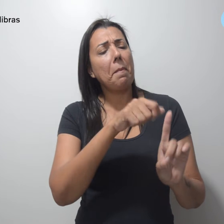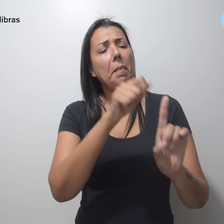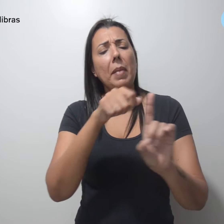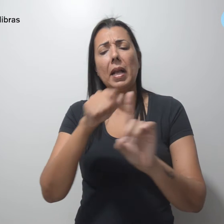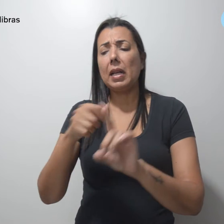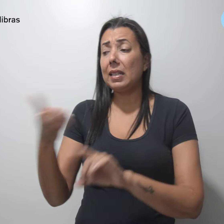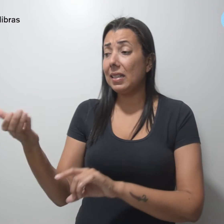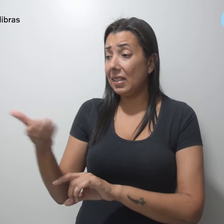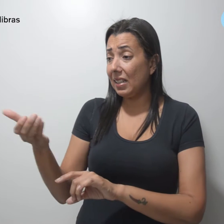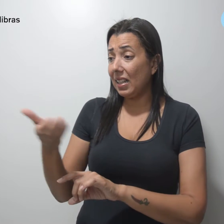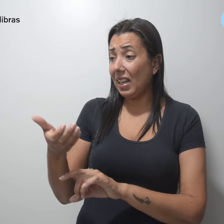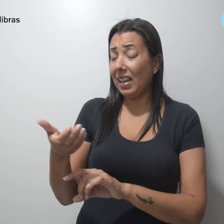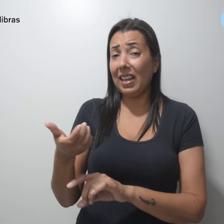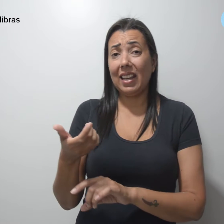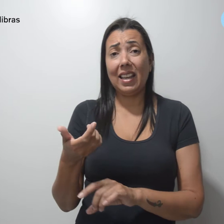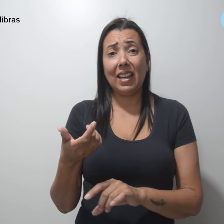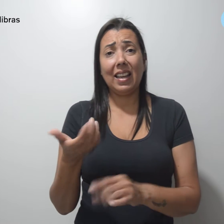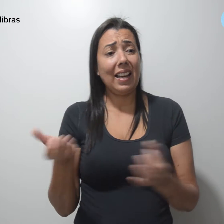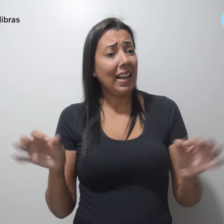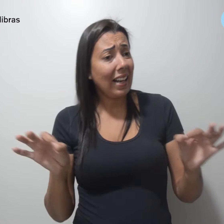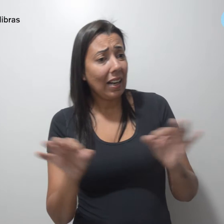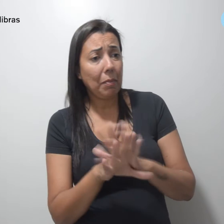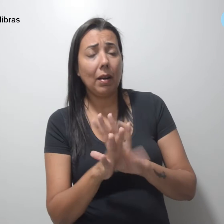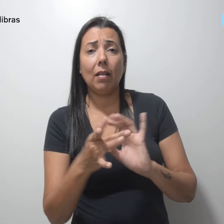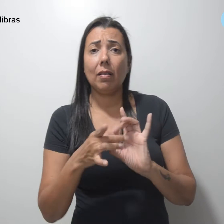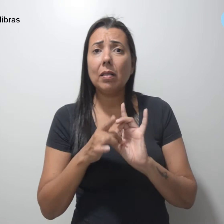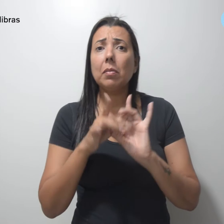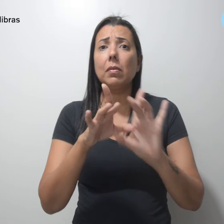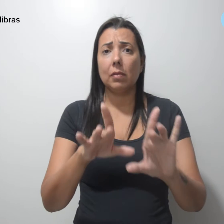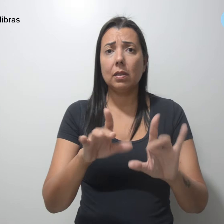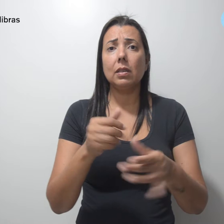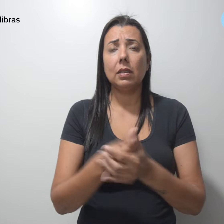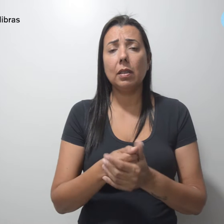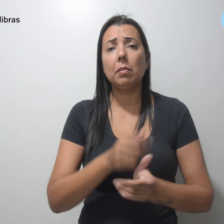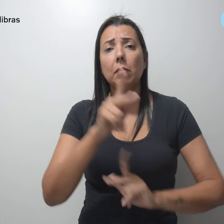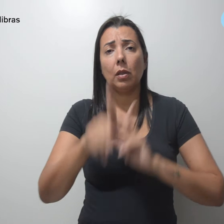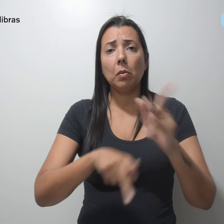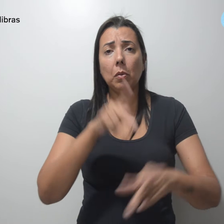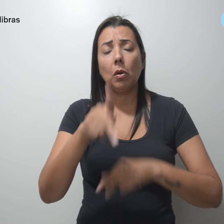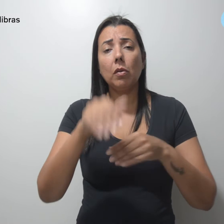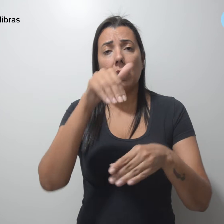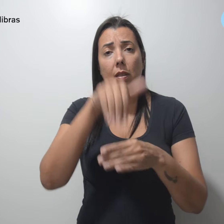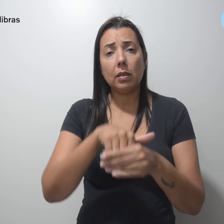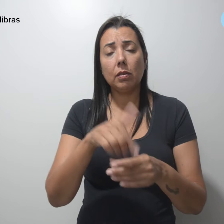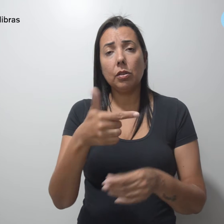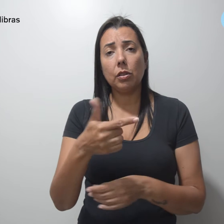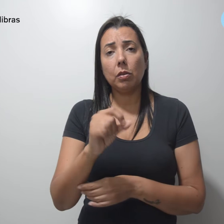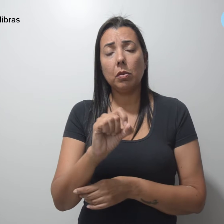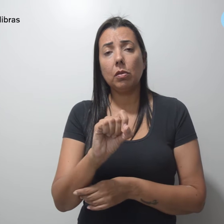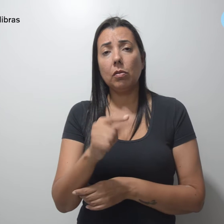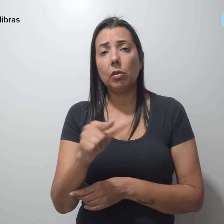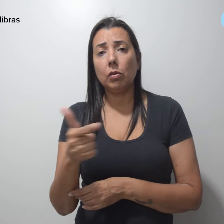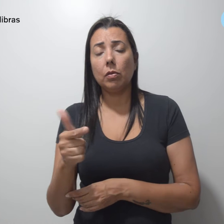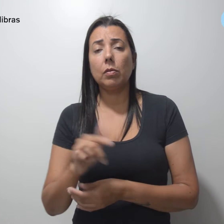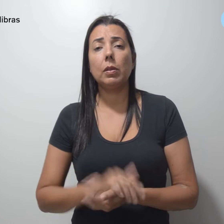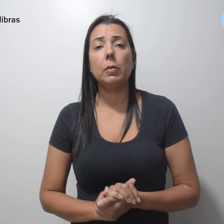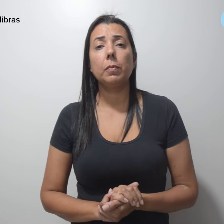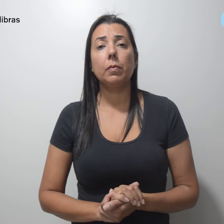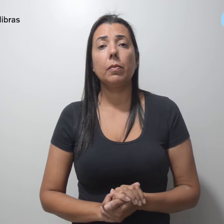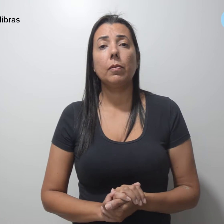em contestar a democracia expressa pelo povo nas eleições de 2022. Com